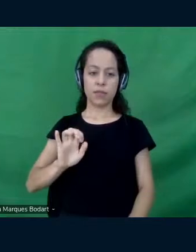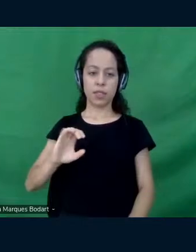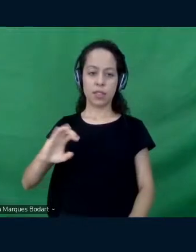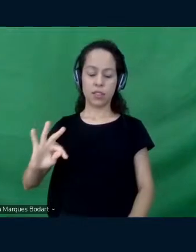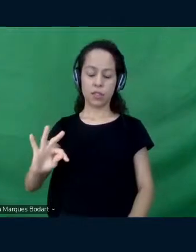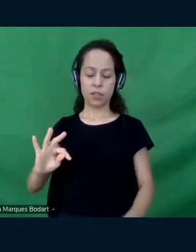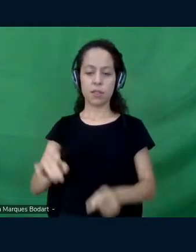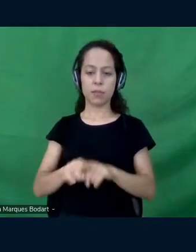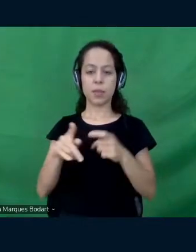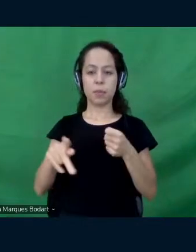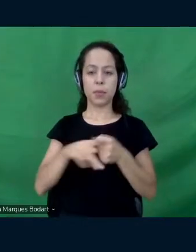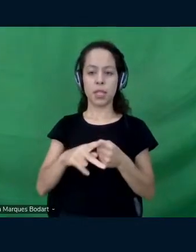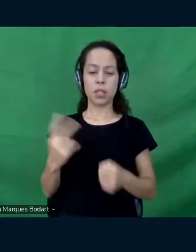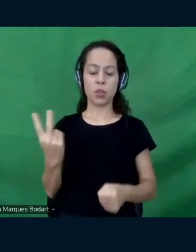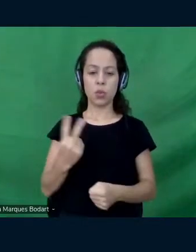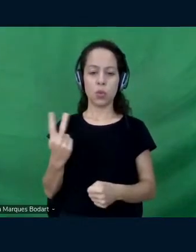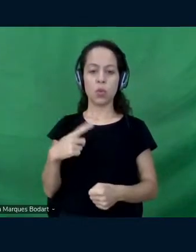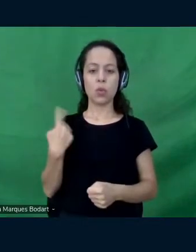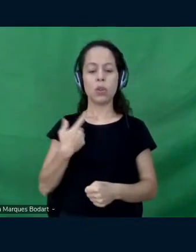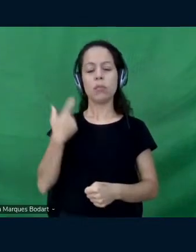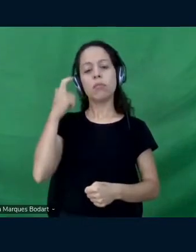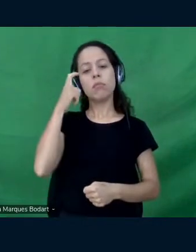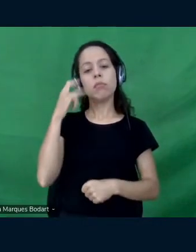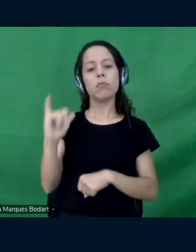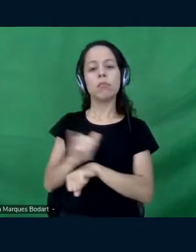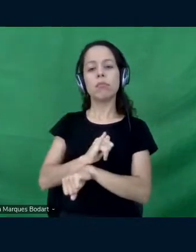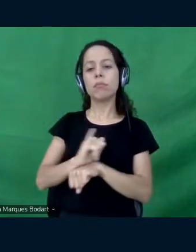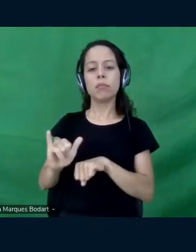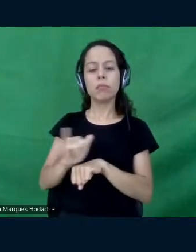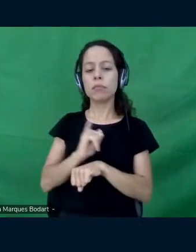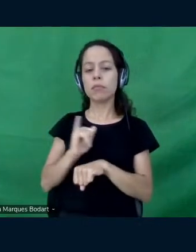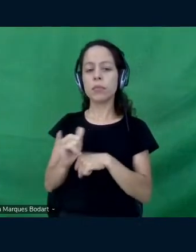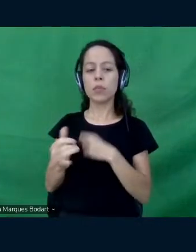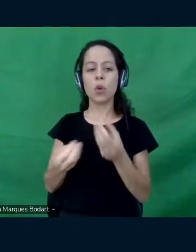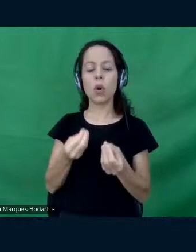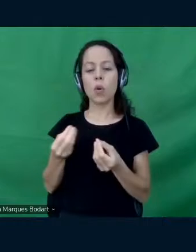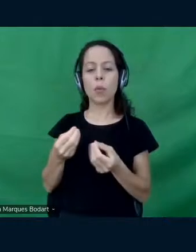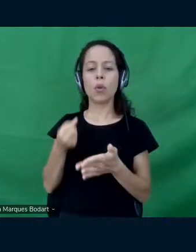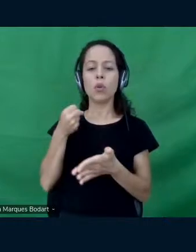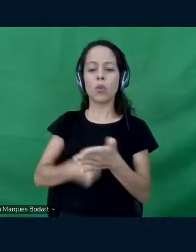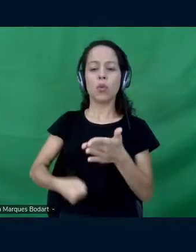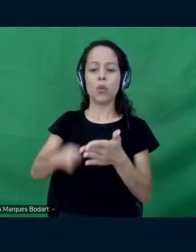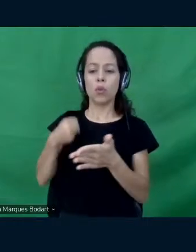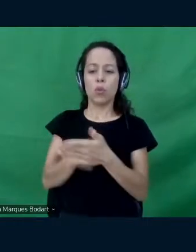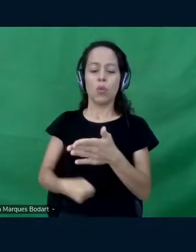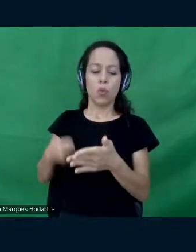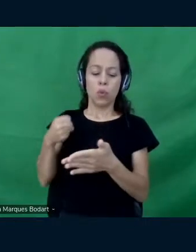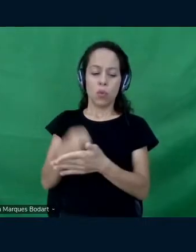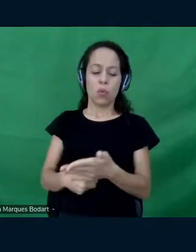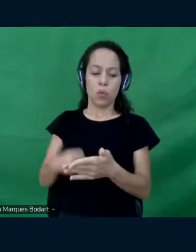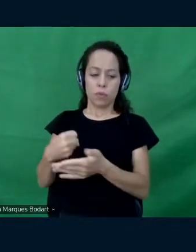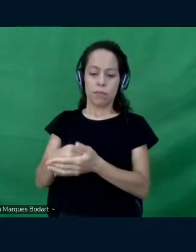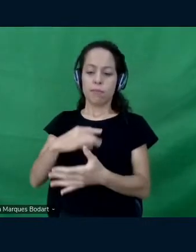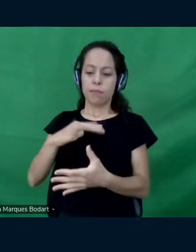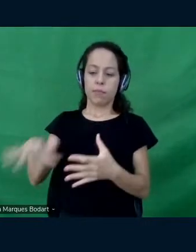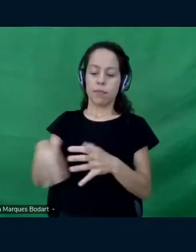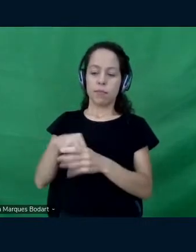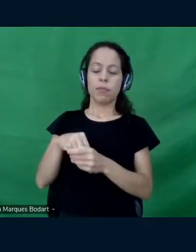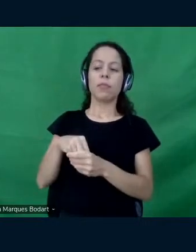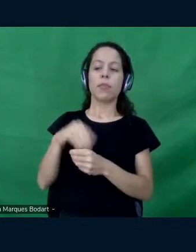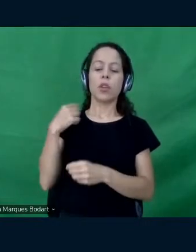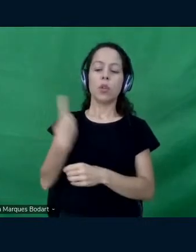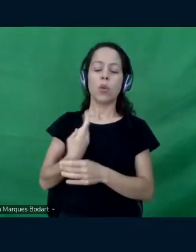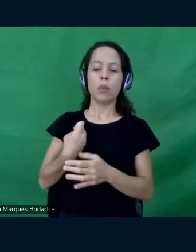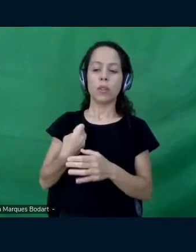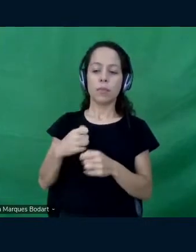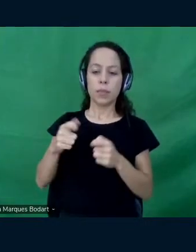né, podemos nos articular nesse processo de luta, né, de encampar e ocupar o nosso